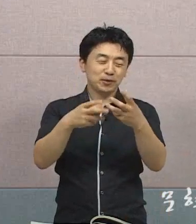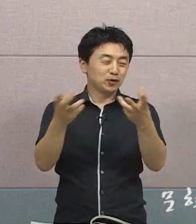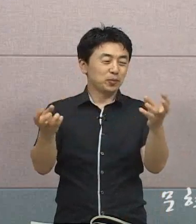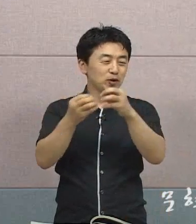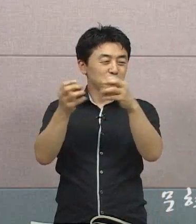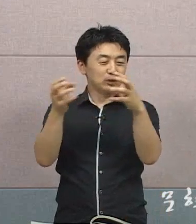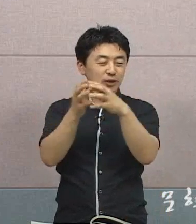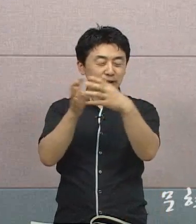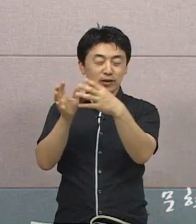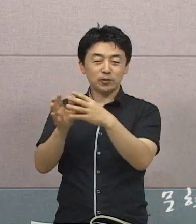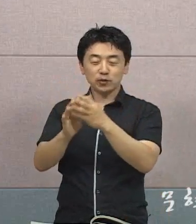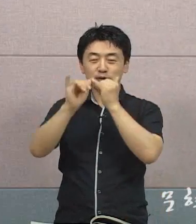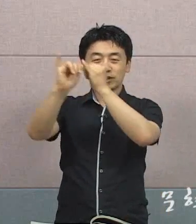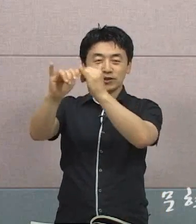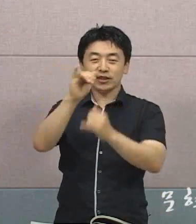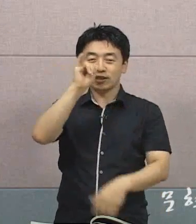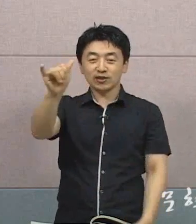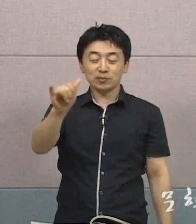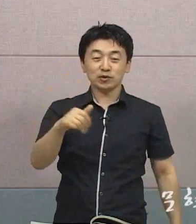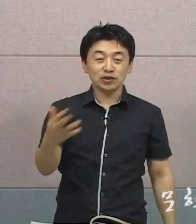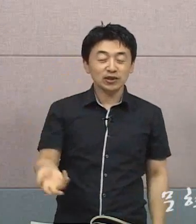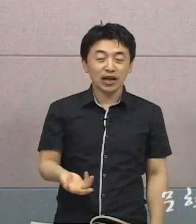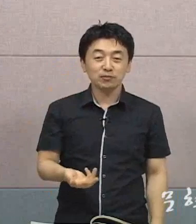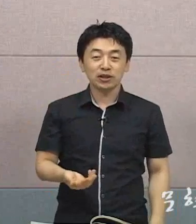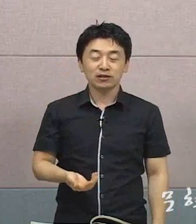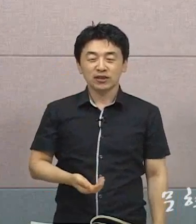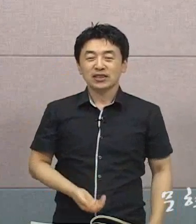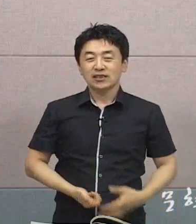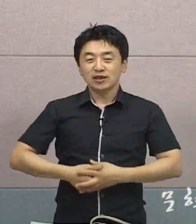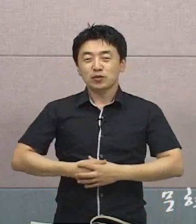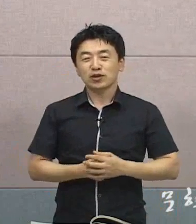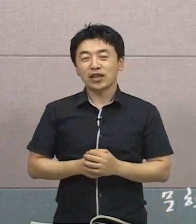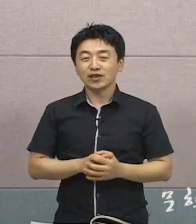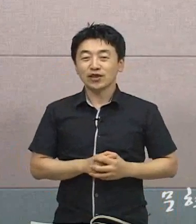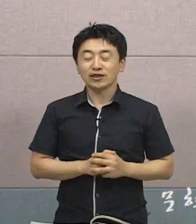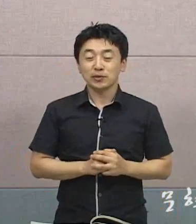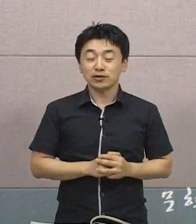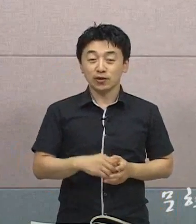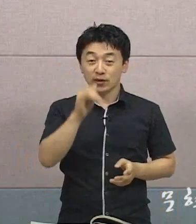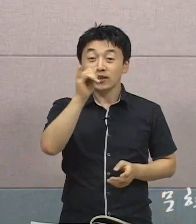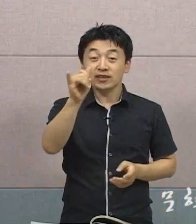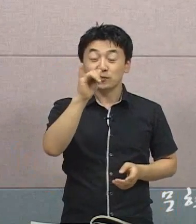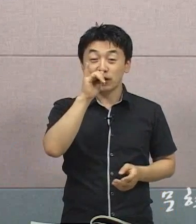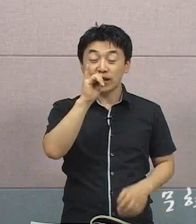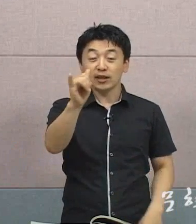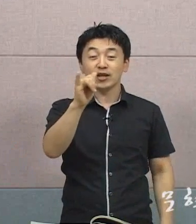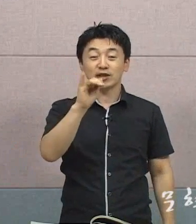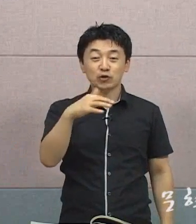또 이렇게 맞춰가면 또 이겼다랑 뭐 특히 다릅니까? 사실 뭐 그렇게 다른 건 아니지만요. 해냈다, 뭔가